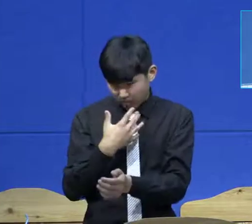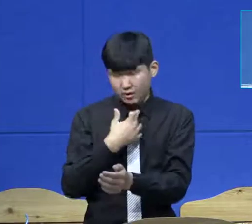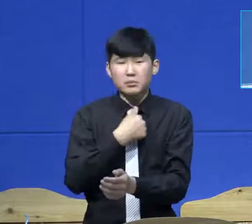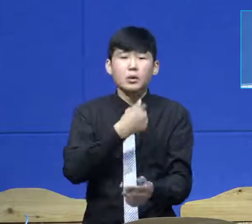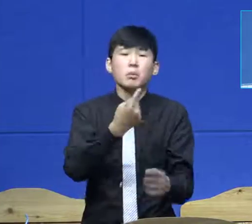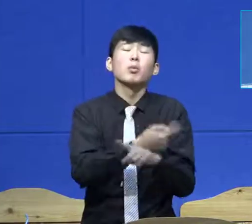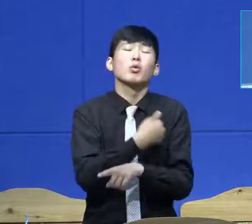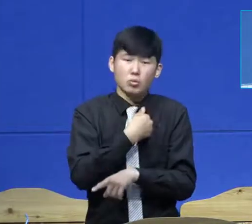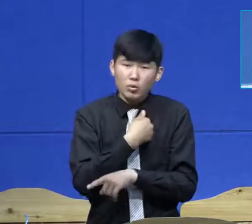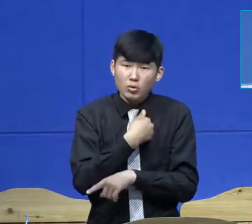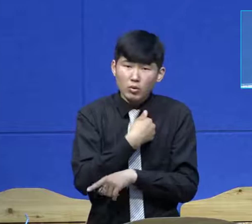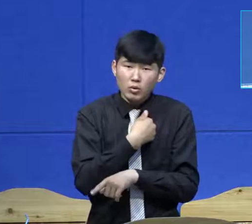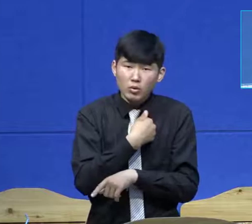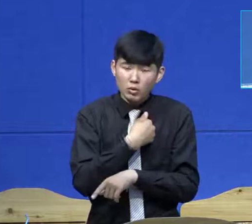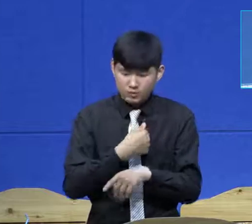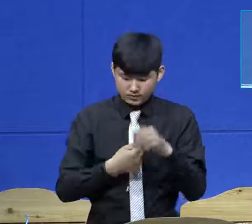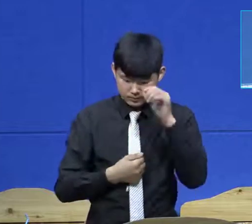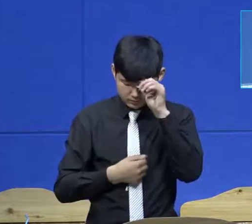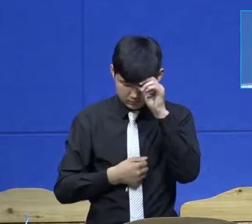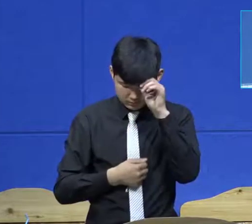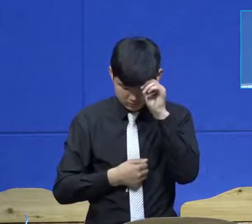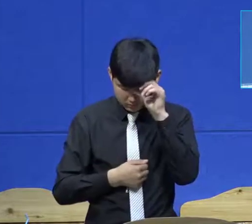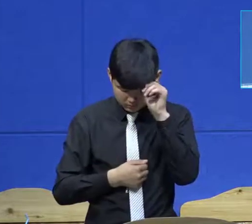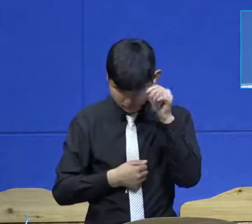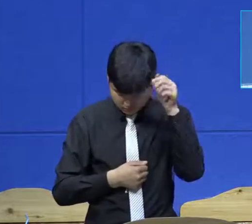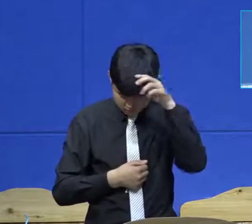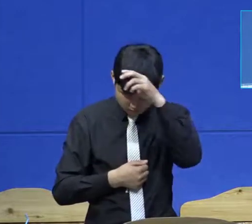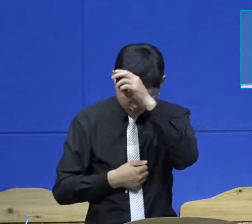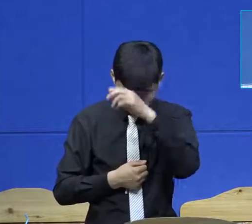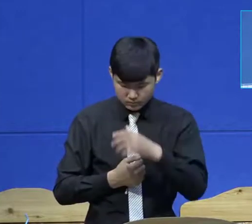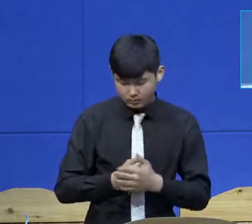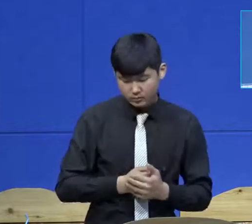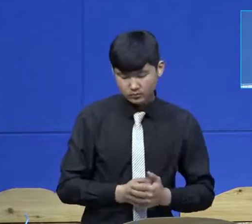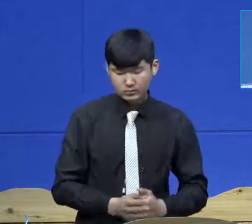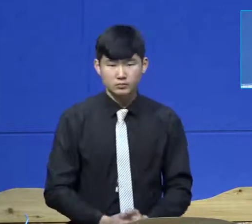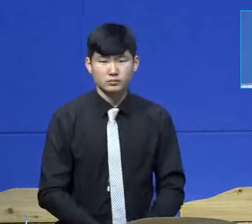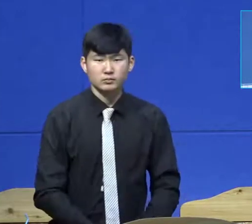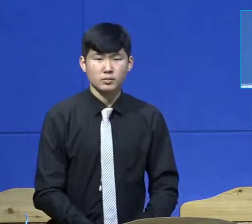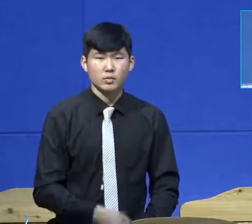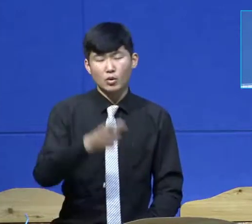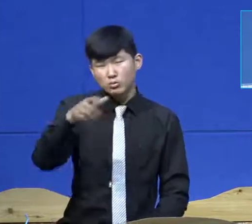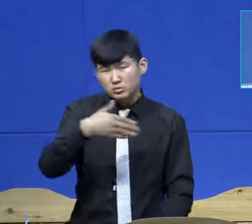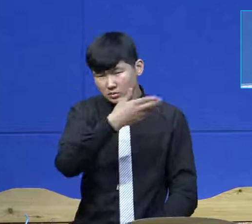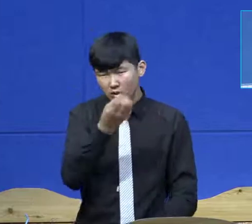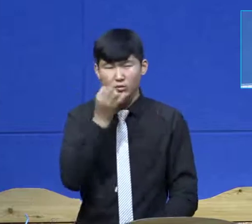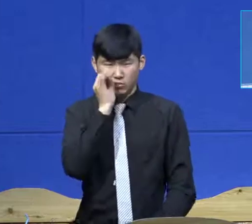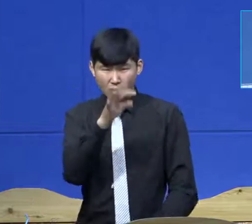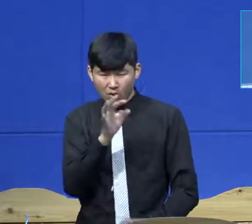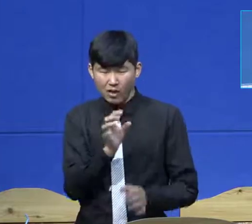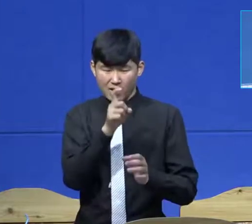Тэдний эцэг өвгдний өмнө нь байсан ишүүлэгчд ч гэсэн хуурам шишүүлэгч нар тэгж хандсан. Хүмүүс та нарыг доромжилж хавчиж